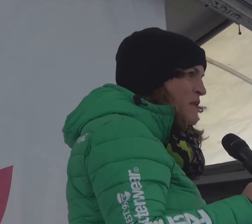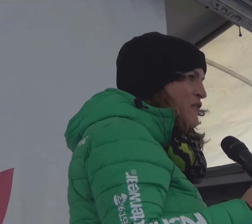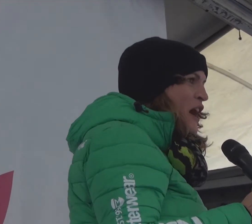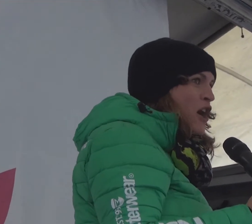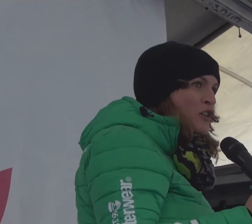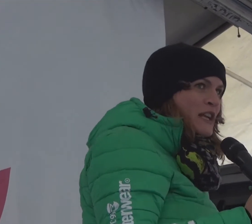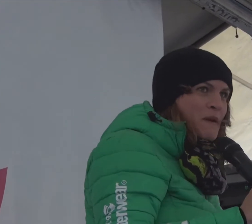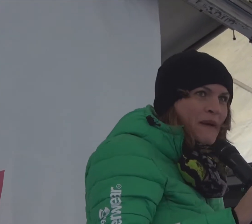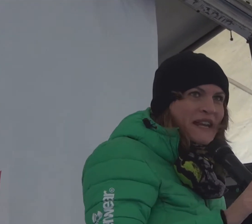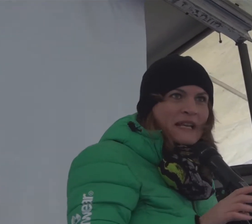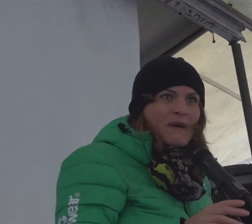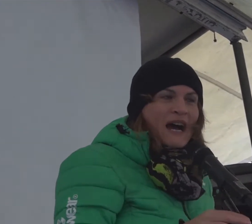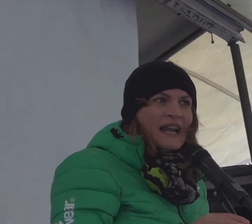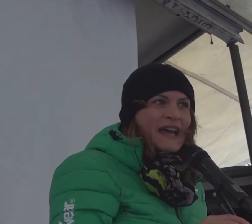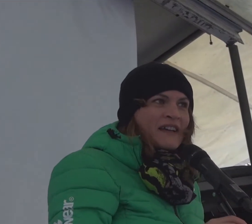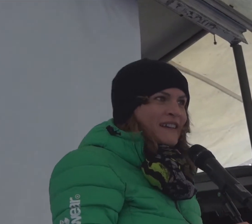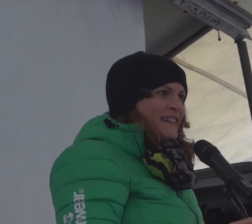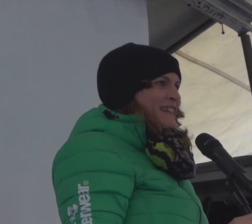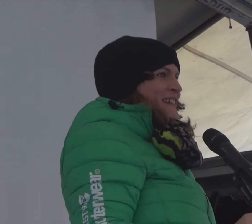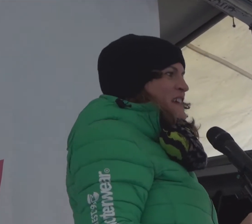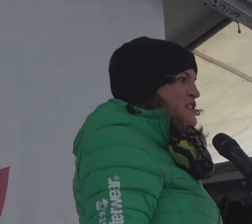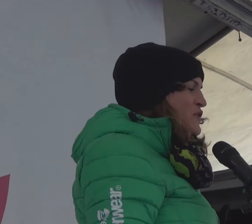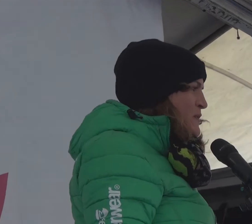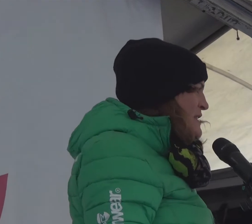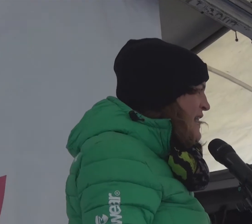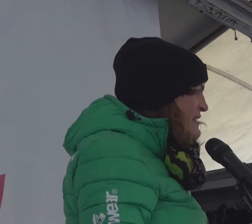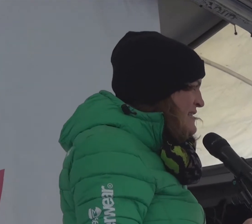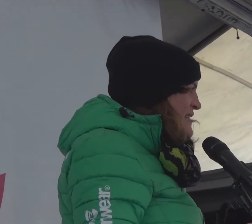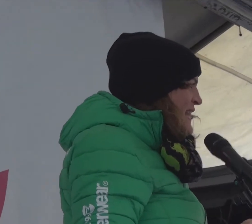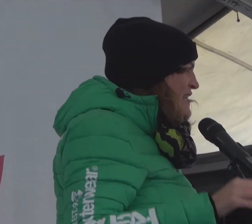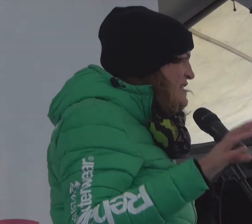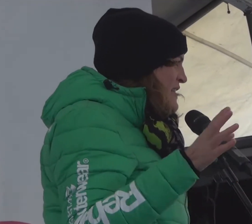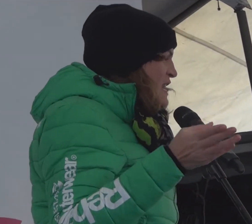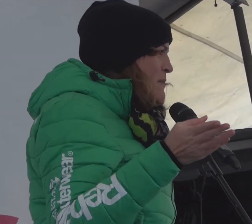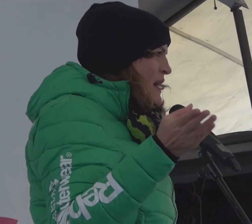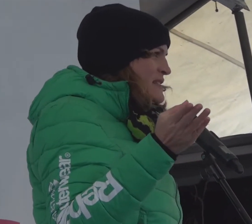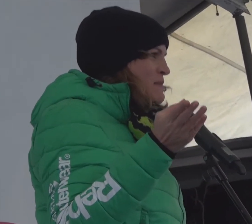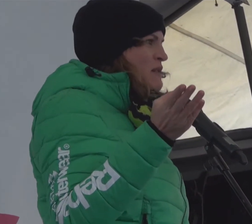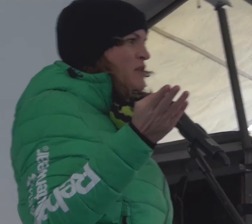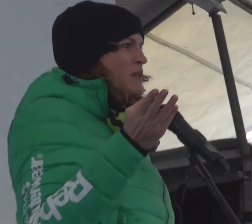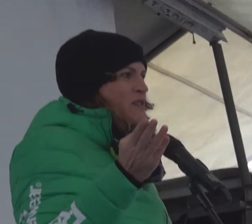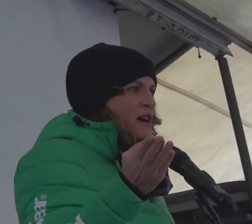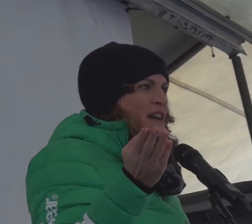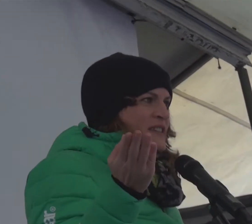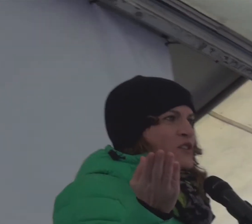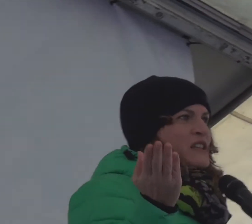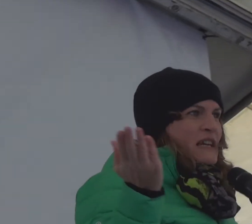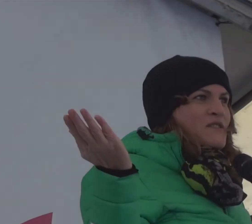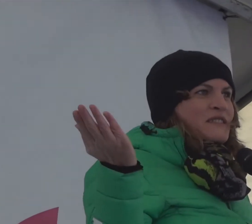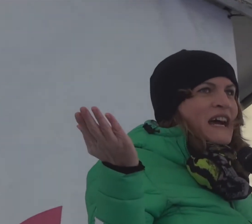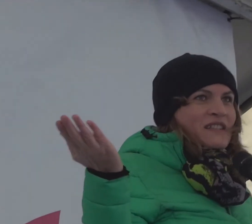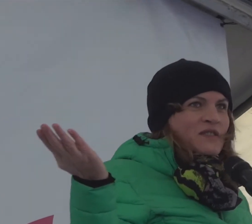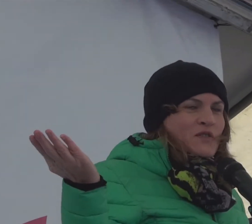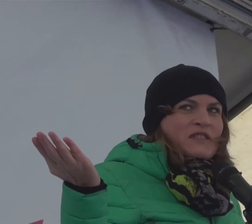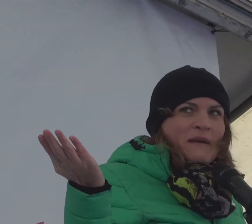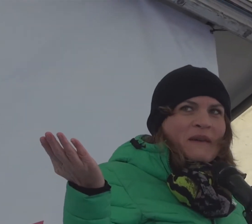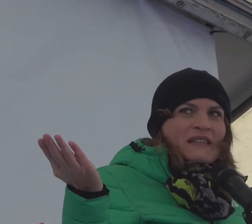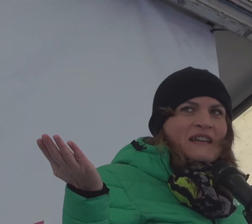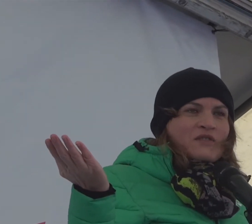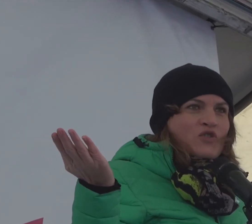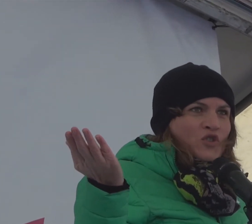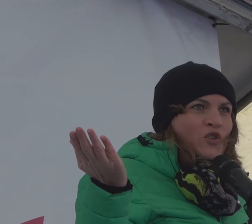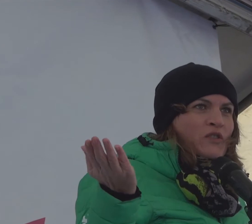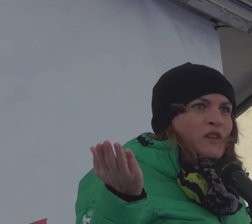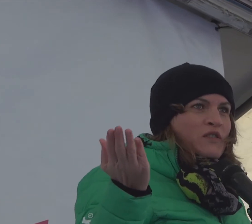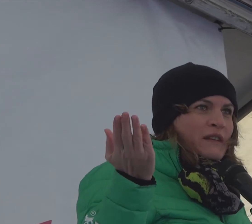Hallo, liebe Frauen, liebe Männer, liebe alle. Ich durfte bisher jedes Jahr dabei sein bei Bonn William Rising und ich kann nur sagen, es ist so ein Termin,